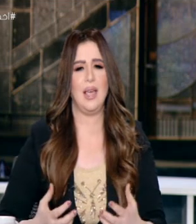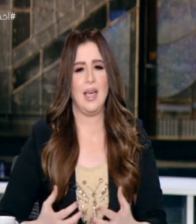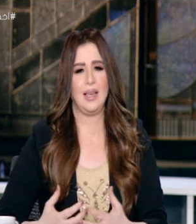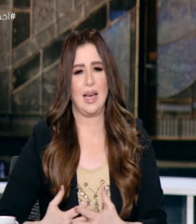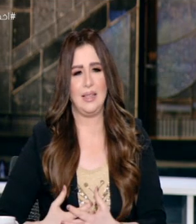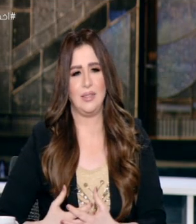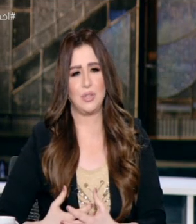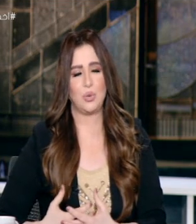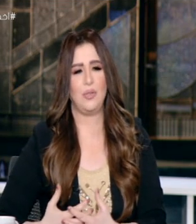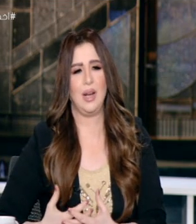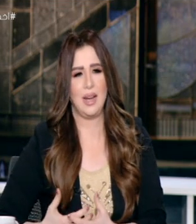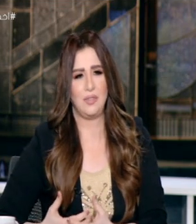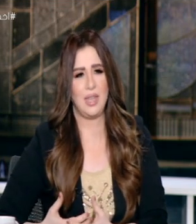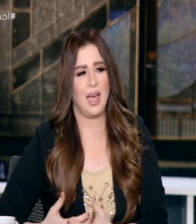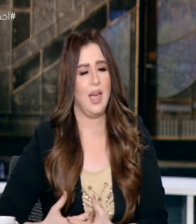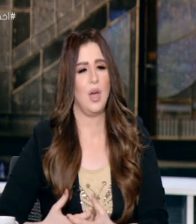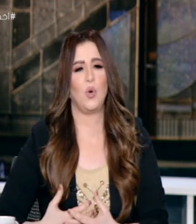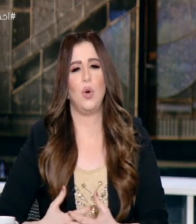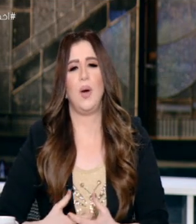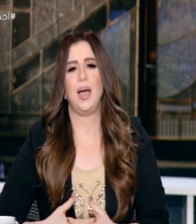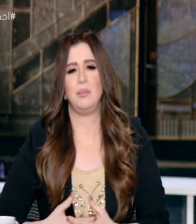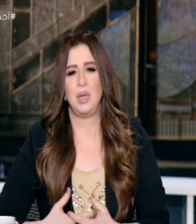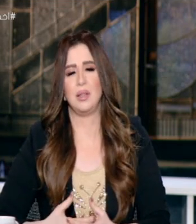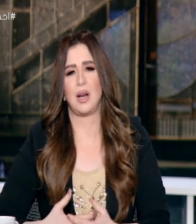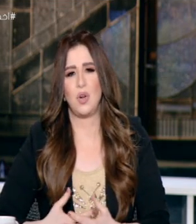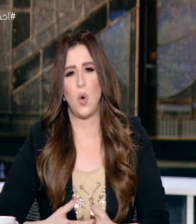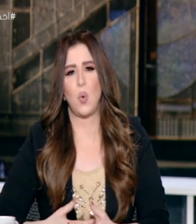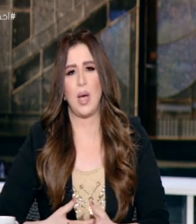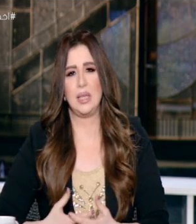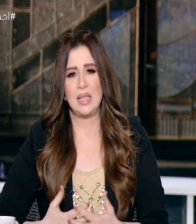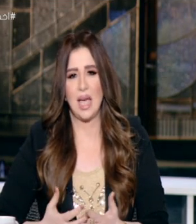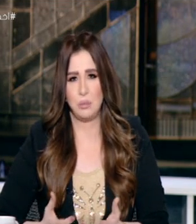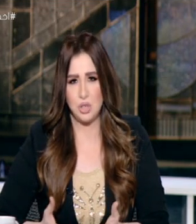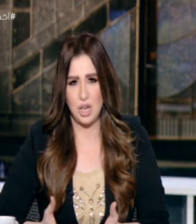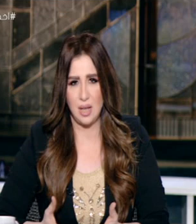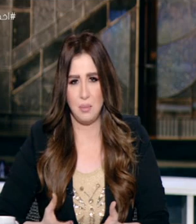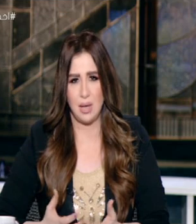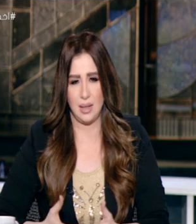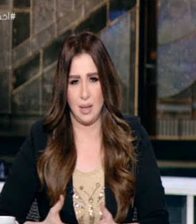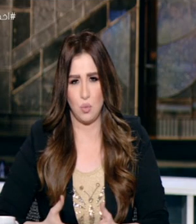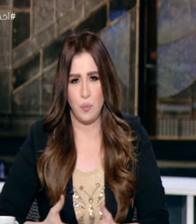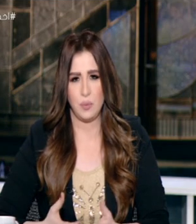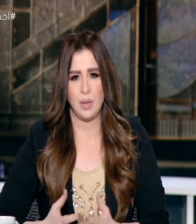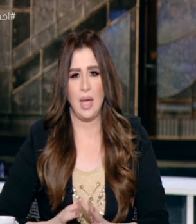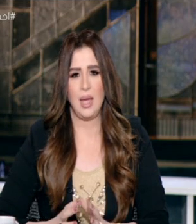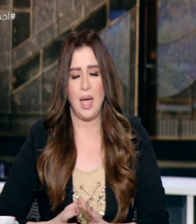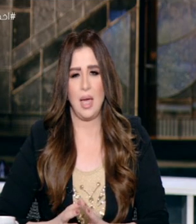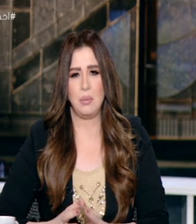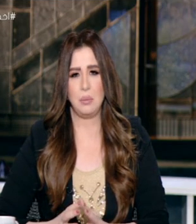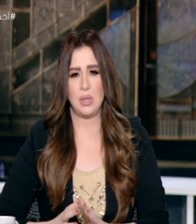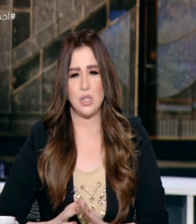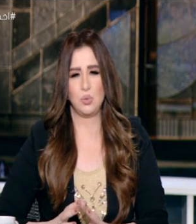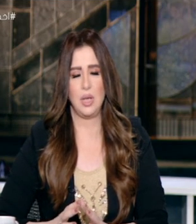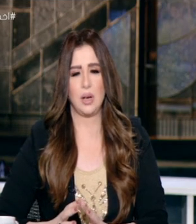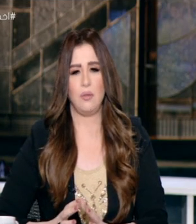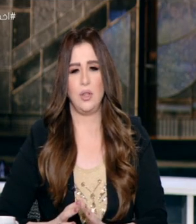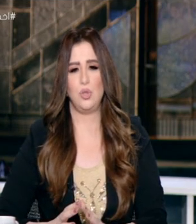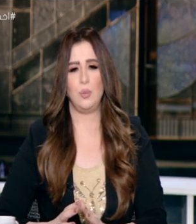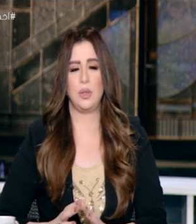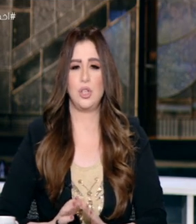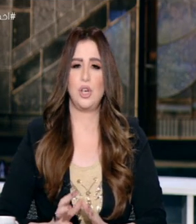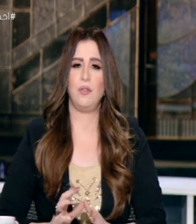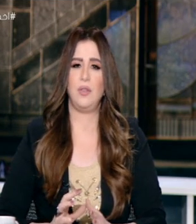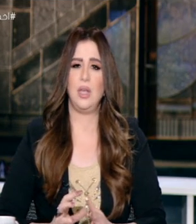عارفين يعني في الظروف اللي احنا فيها كل واحد بيقدر ان هو يساعد بشيء بيقدمه. هي قامت بتصوير